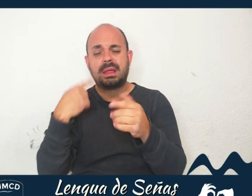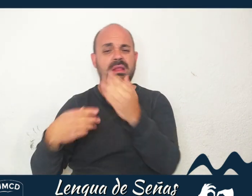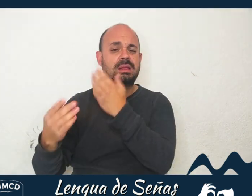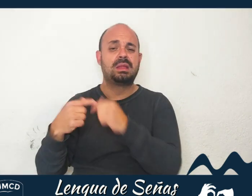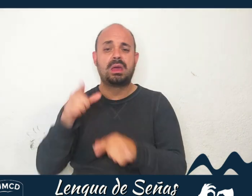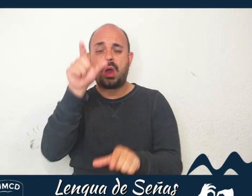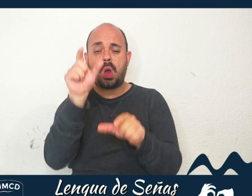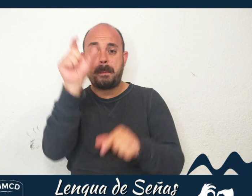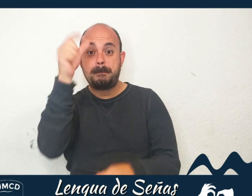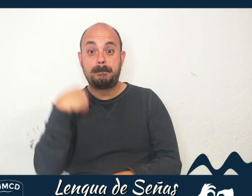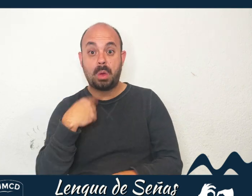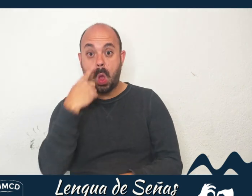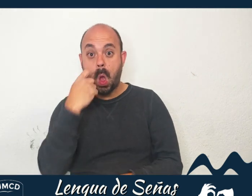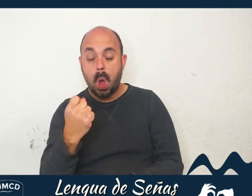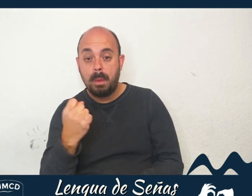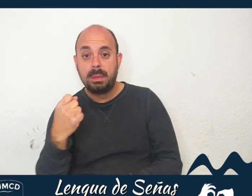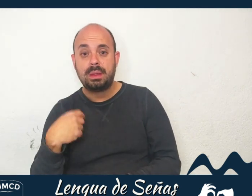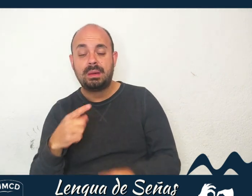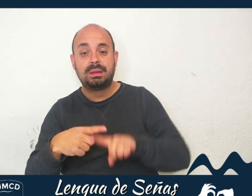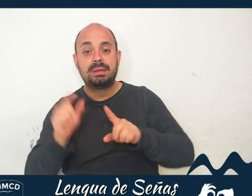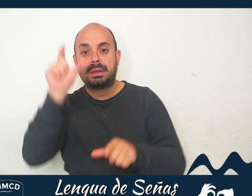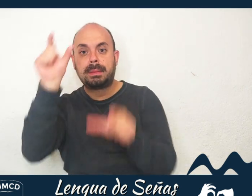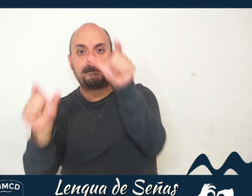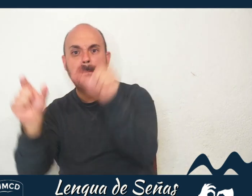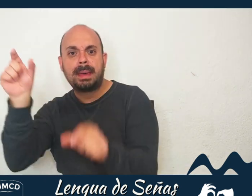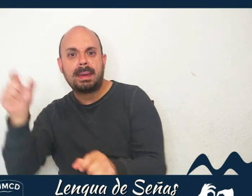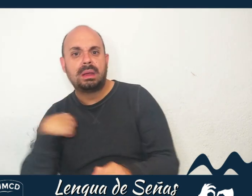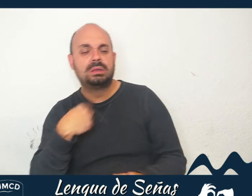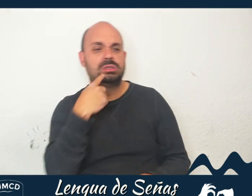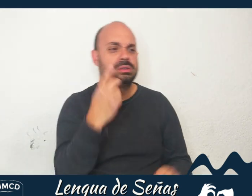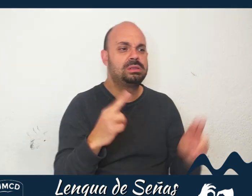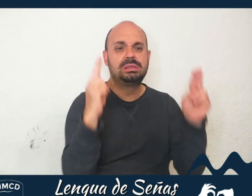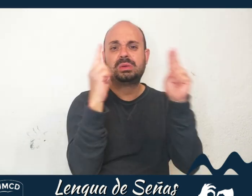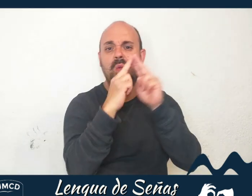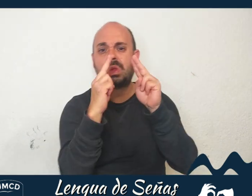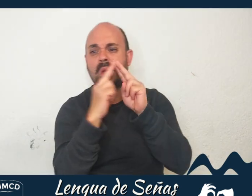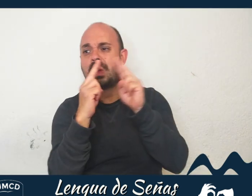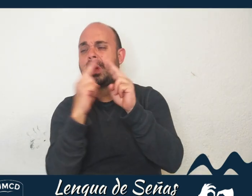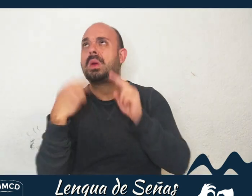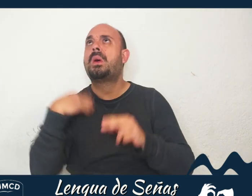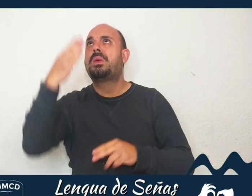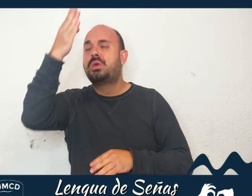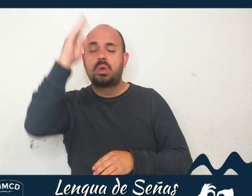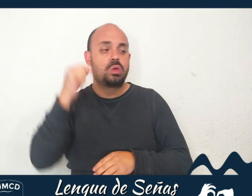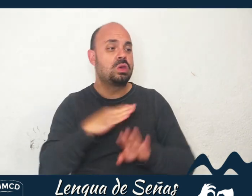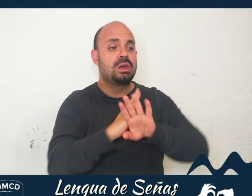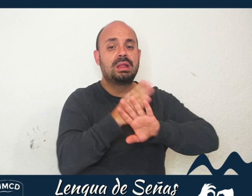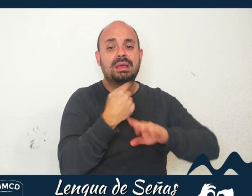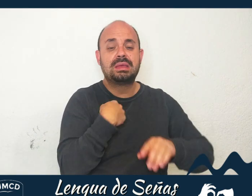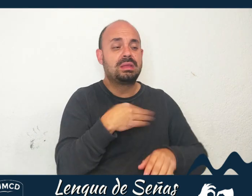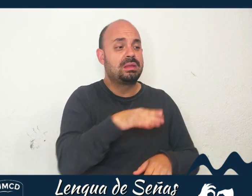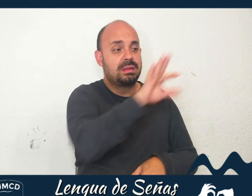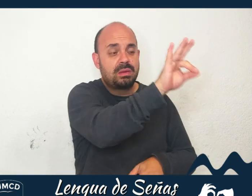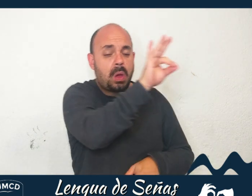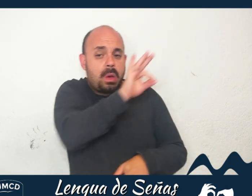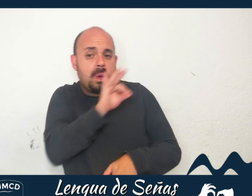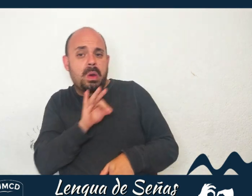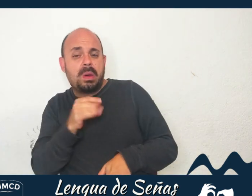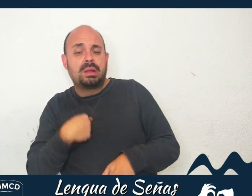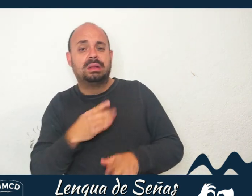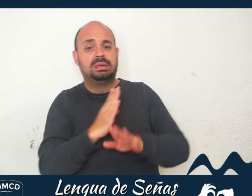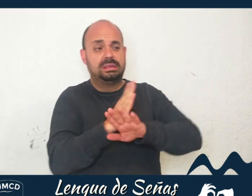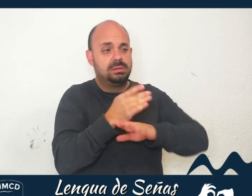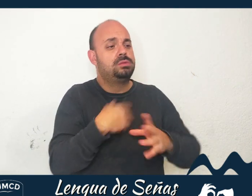llevó al desierto y se encontró con el eunuco. Llegó a conocer el evangelio, llegó a bautizarse y se